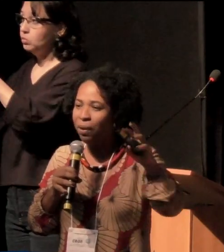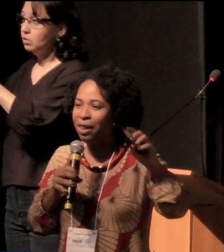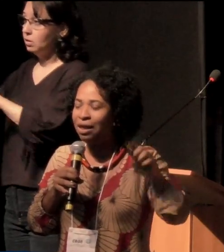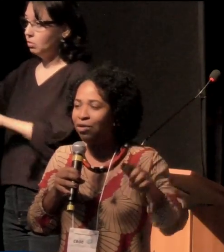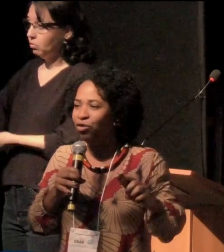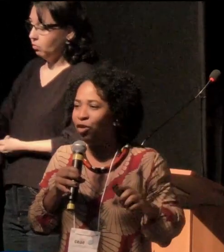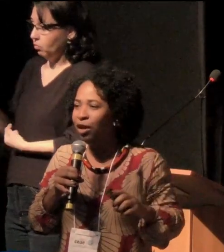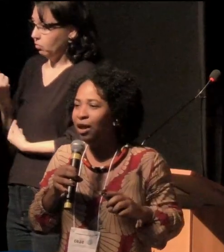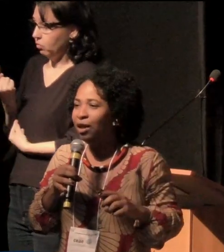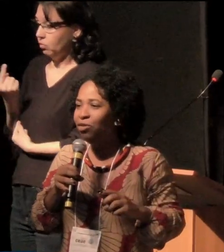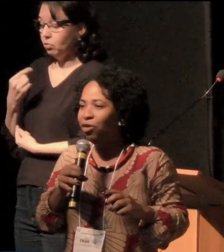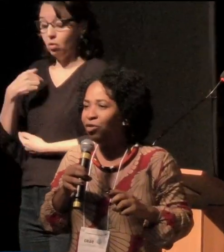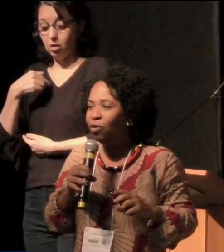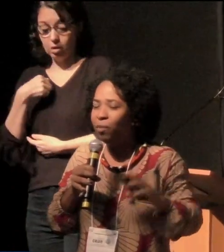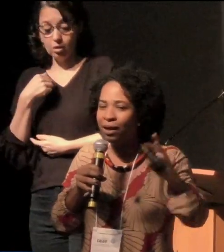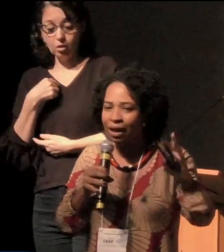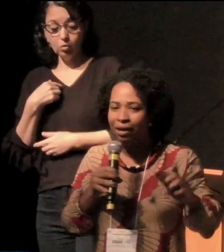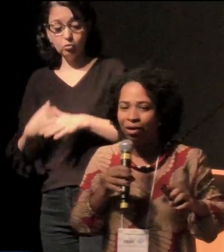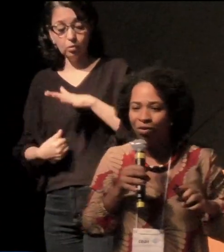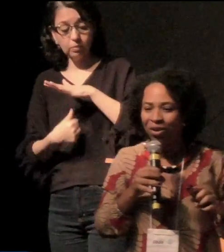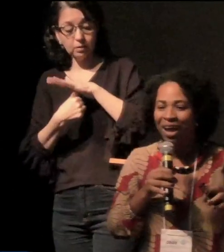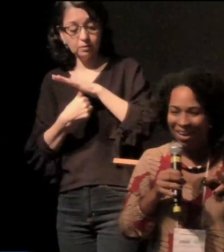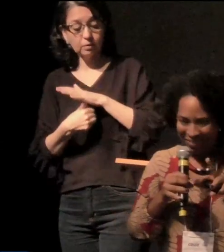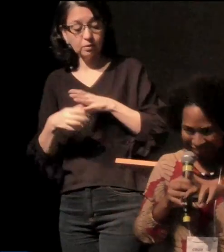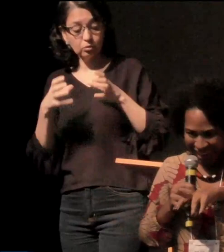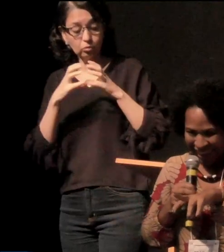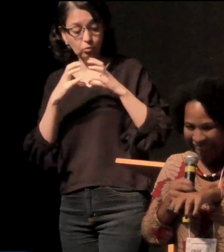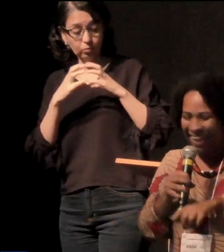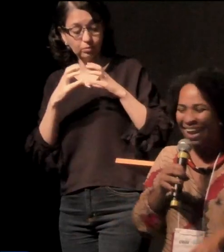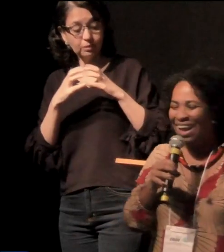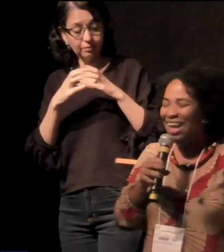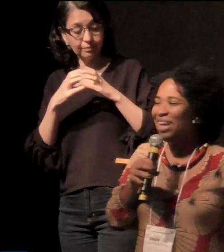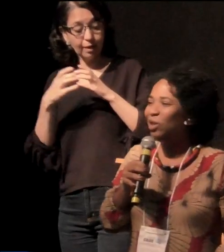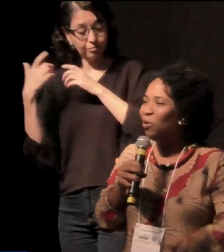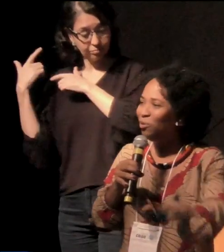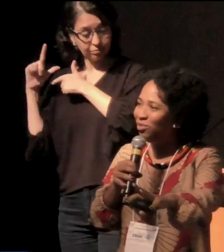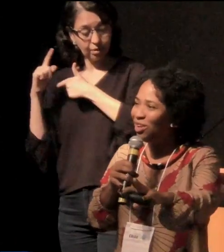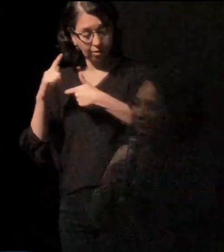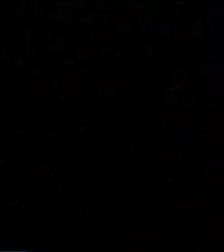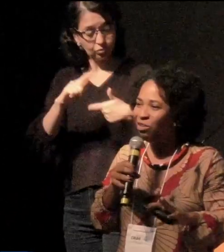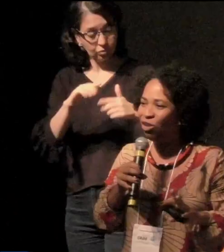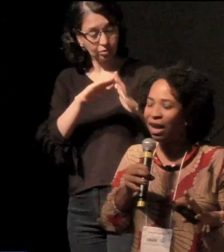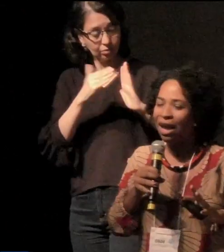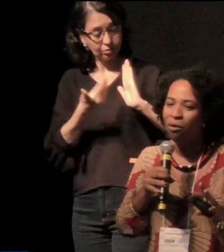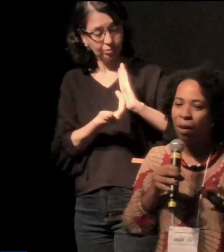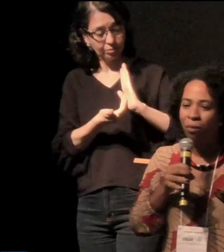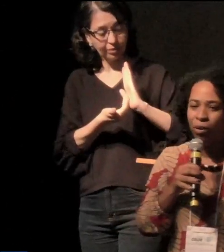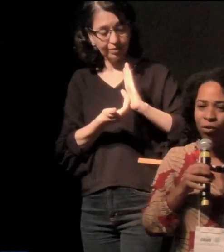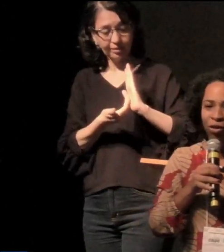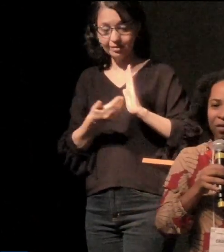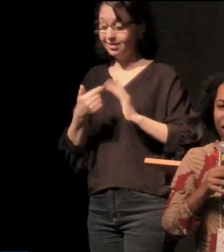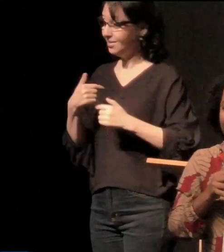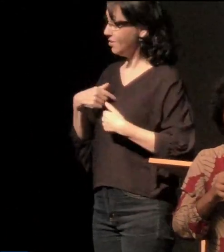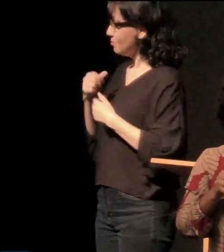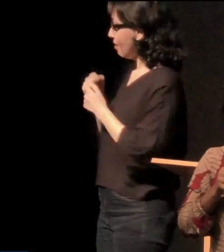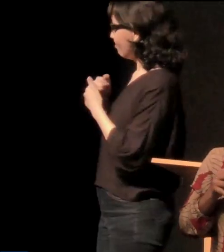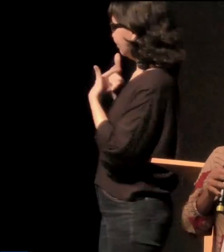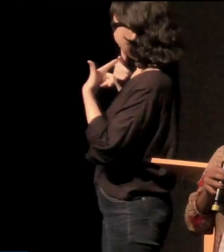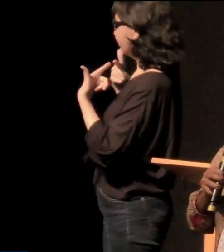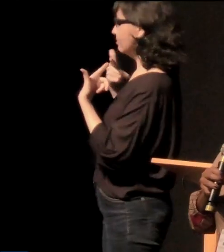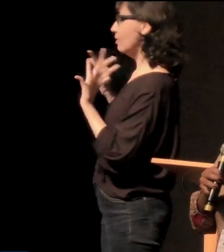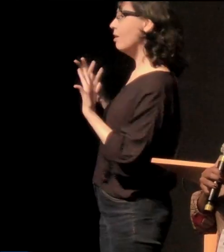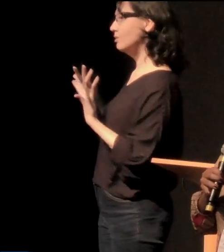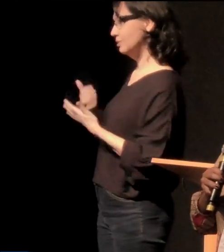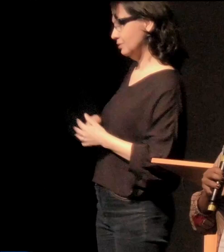eu sou representante de comunidade tradicional não é então já cheguei com uma boa notícia ali e